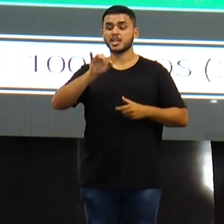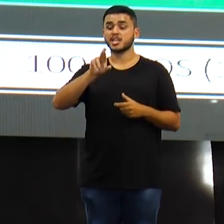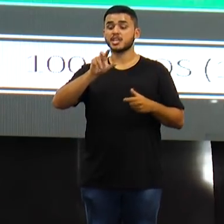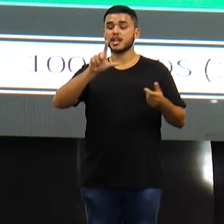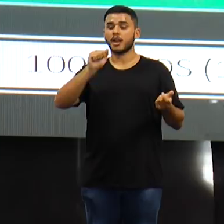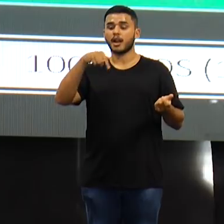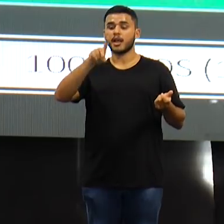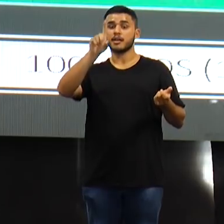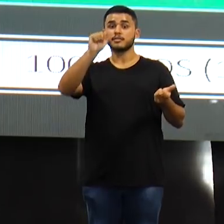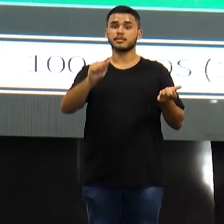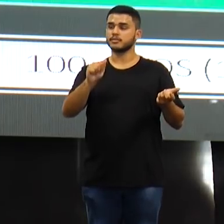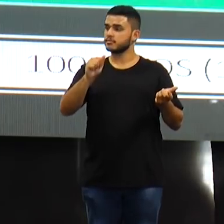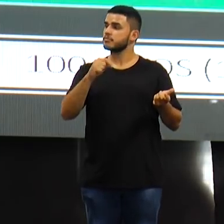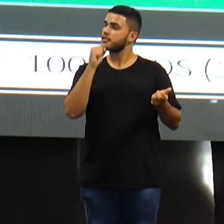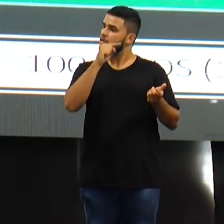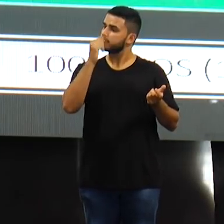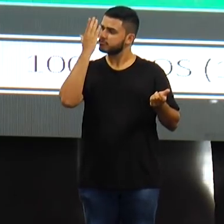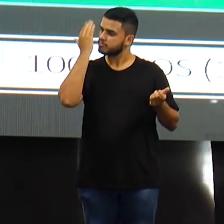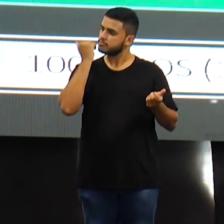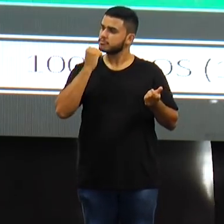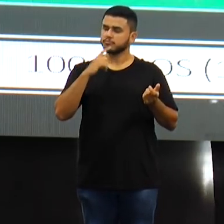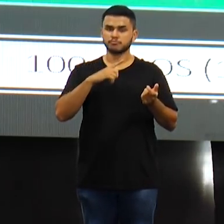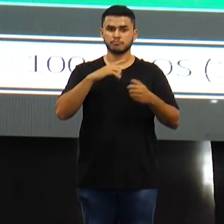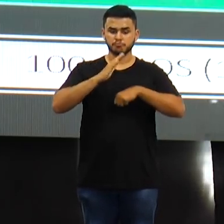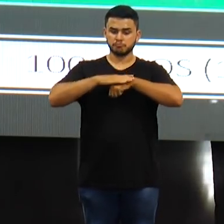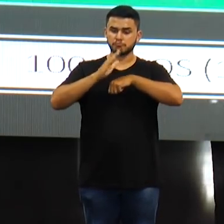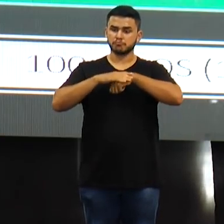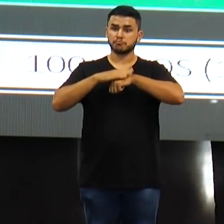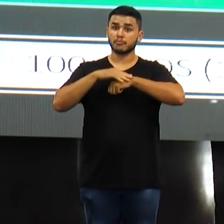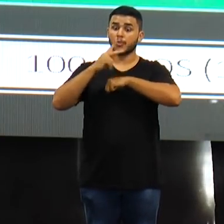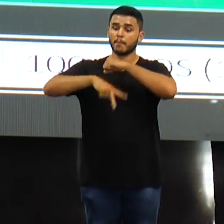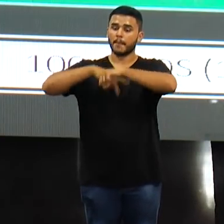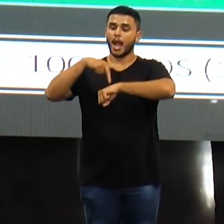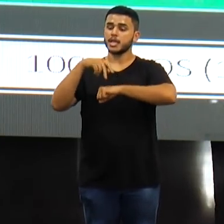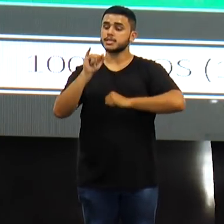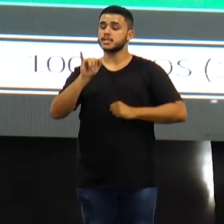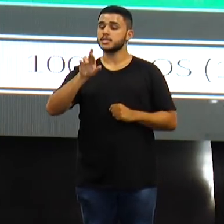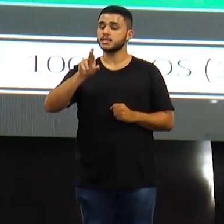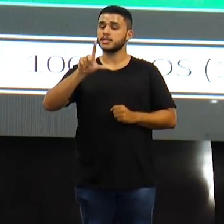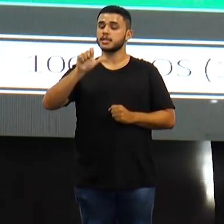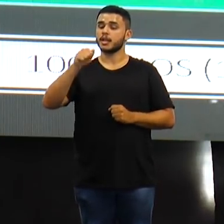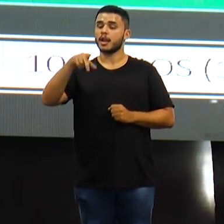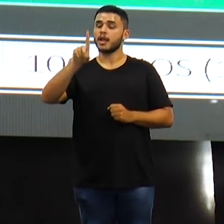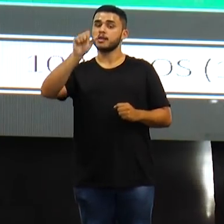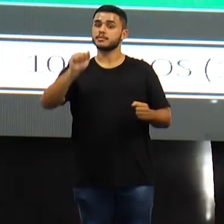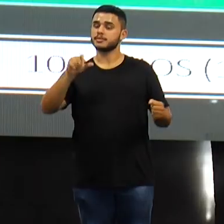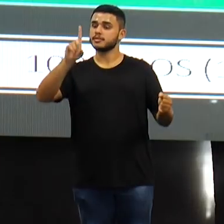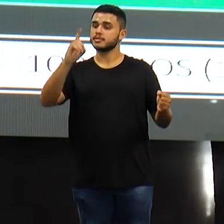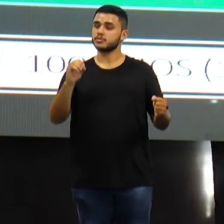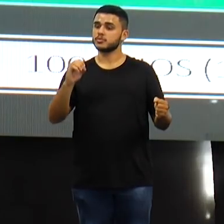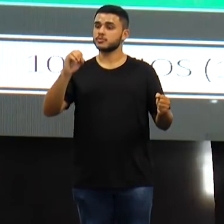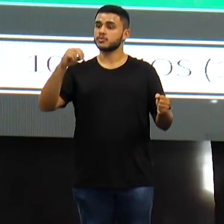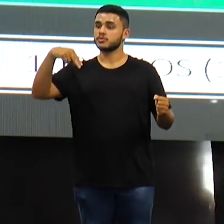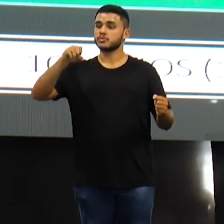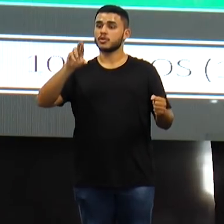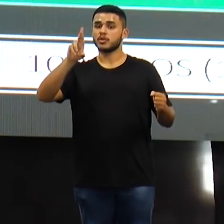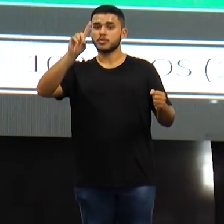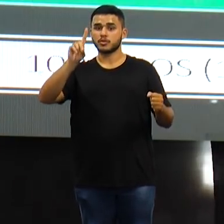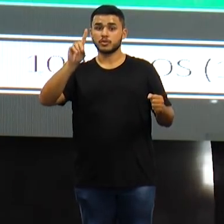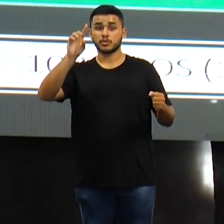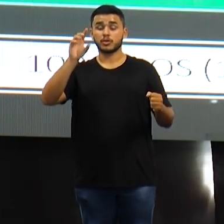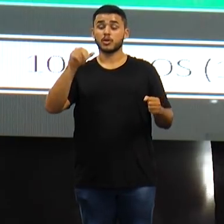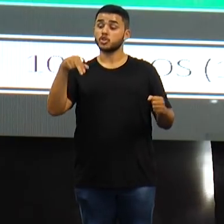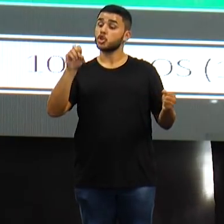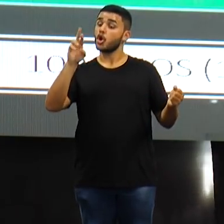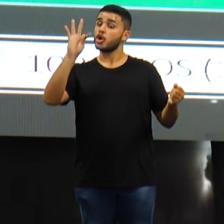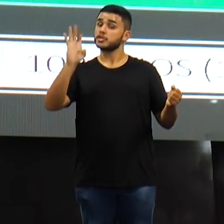é aquele braço que defende que a Irlanda do Norte, chamada de Ulster, a